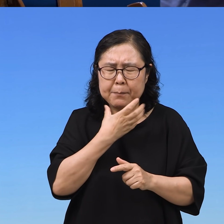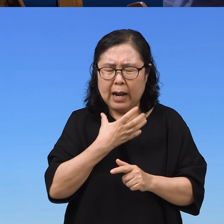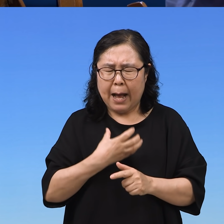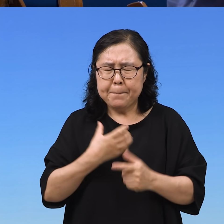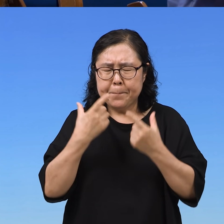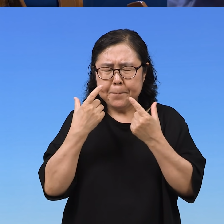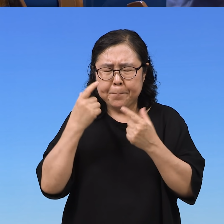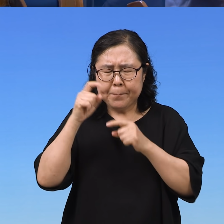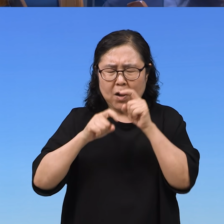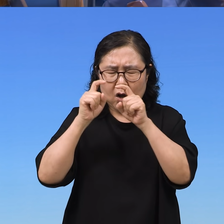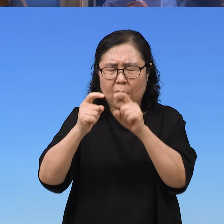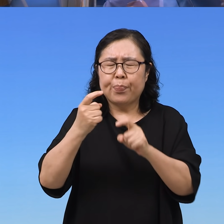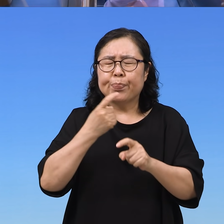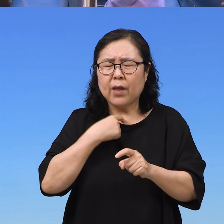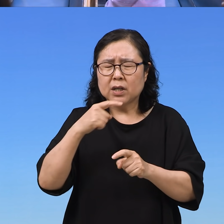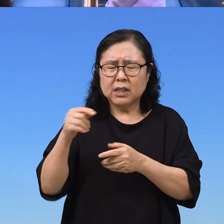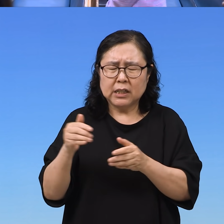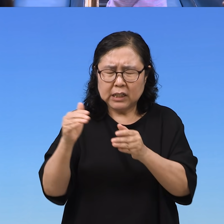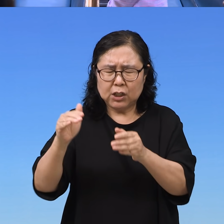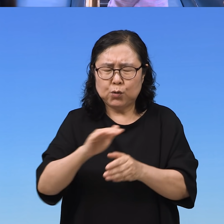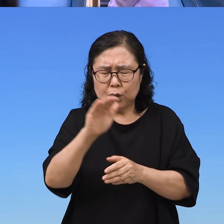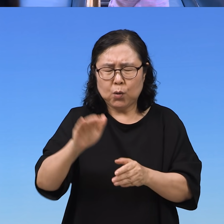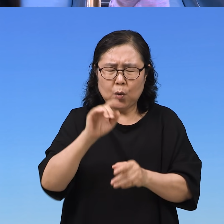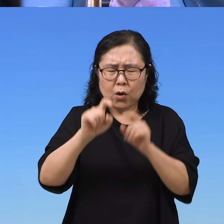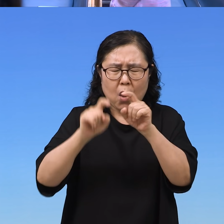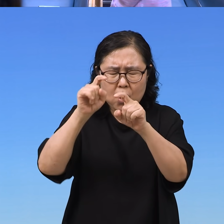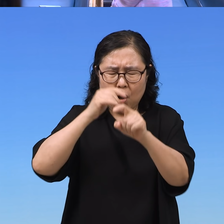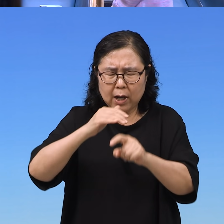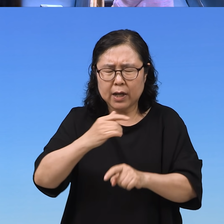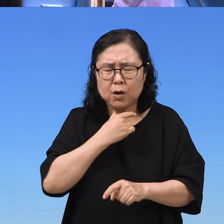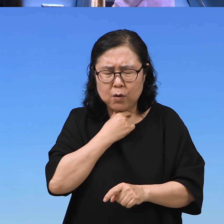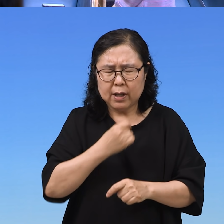아브라함이 걸어갔던 그 길, 우리도 그 길을 원합니다.